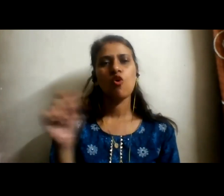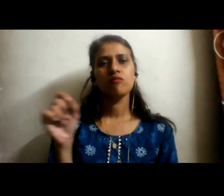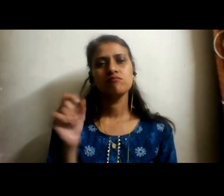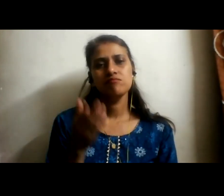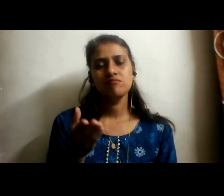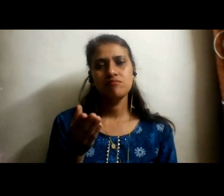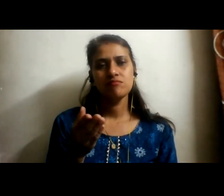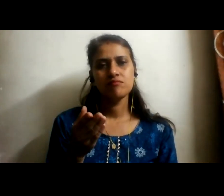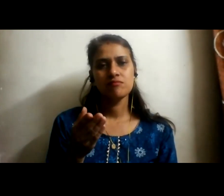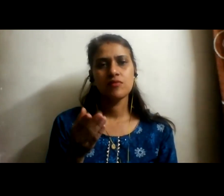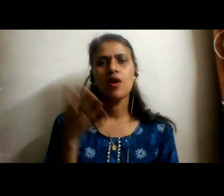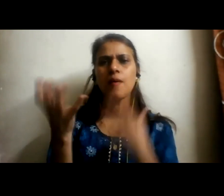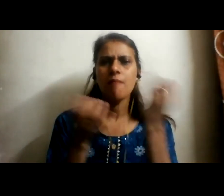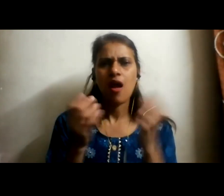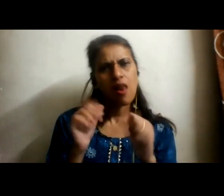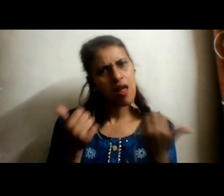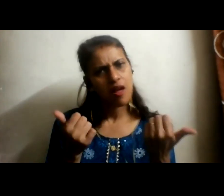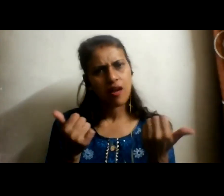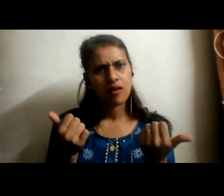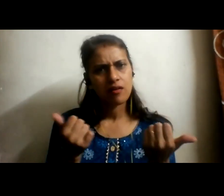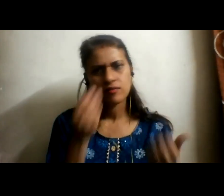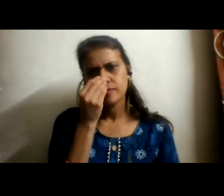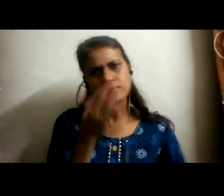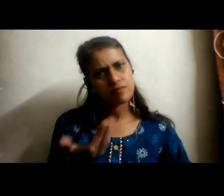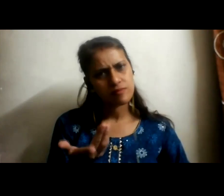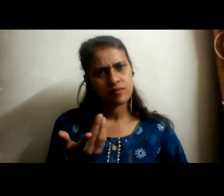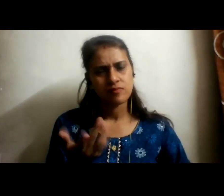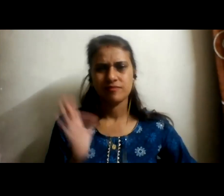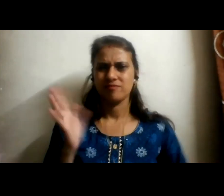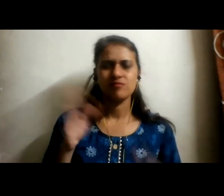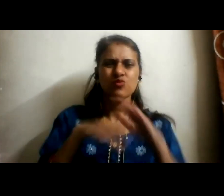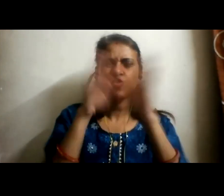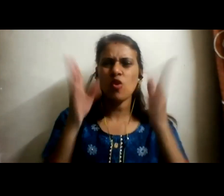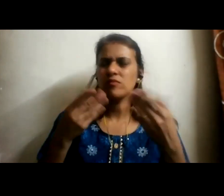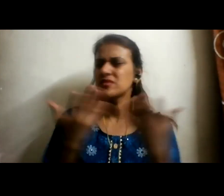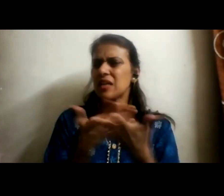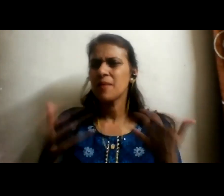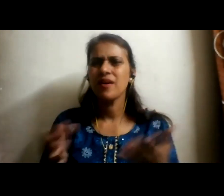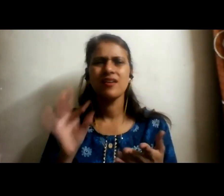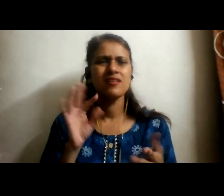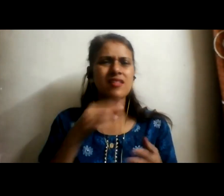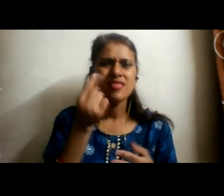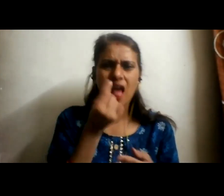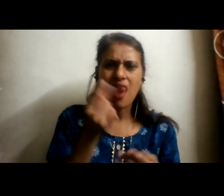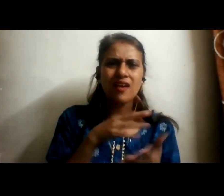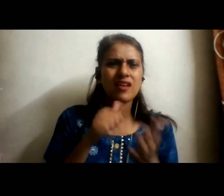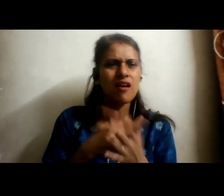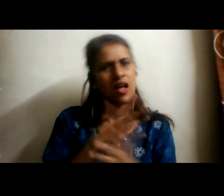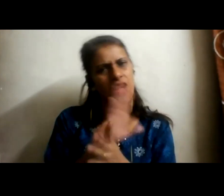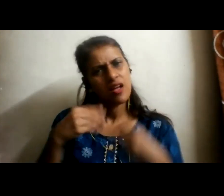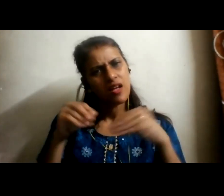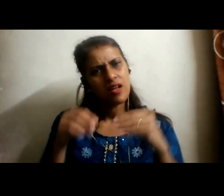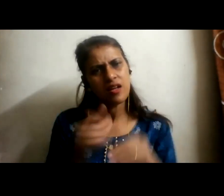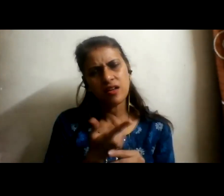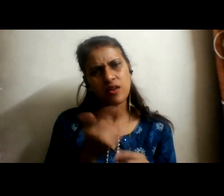का पेपर बैग कौन दुकान वाला खरीदेगा, कौन सा किराना वाला वो बैग लेगा। तो ये तो मेरे लिए बहुत मुश्किल वाला